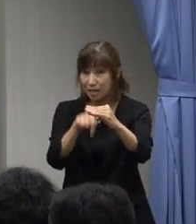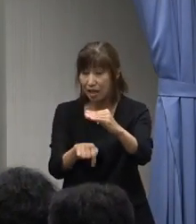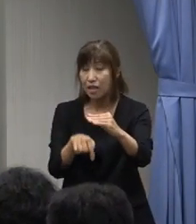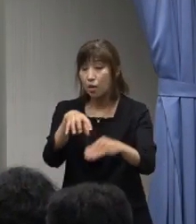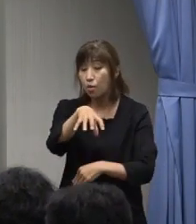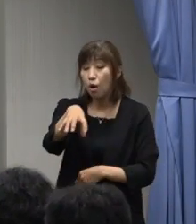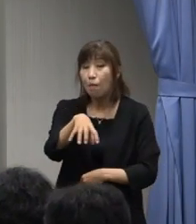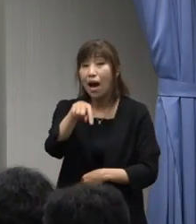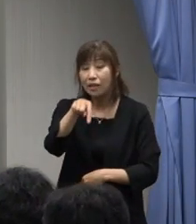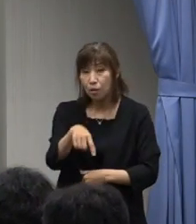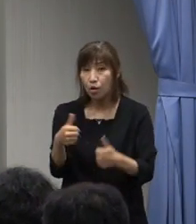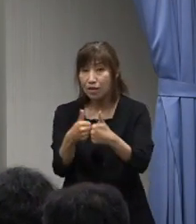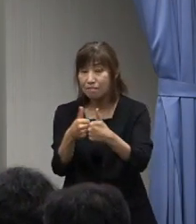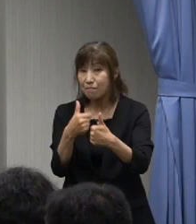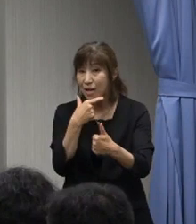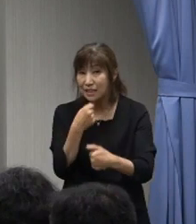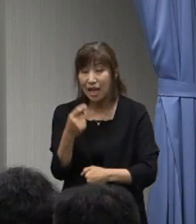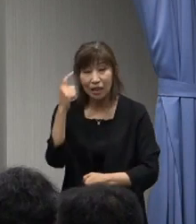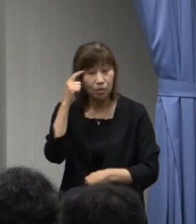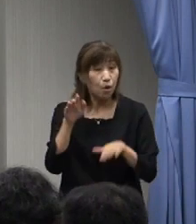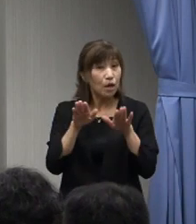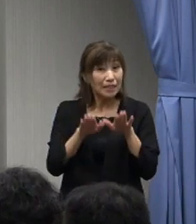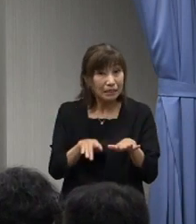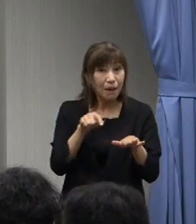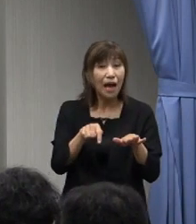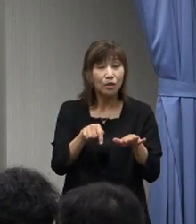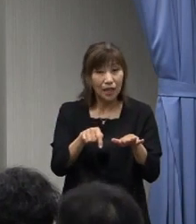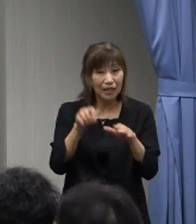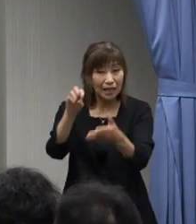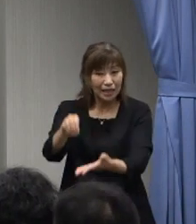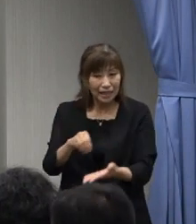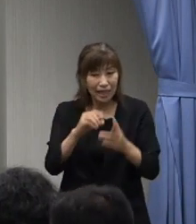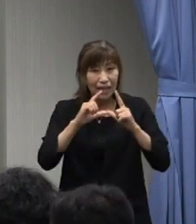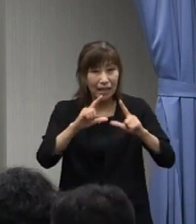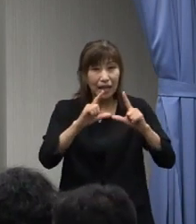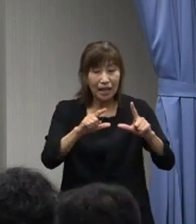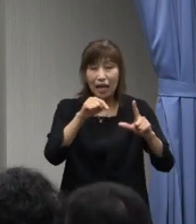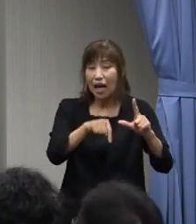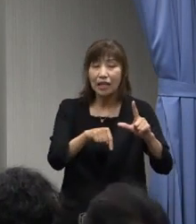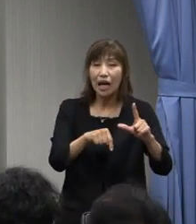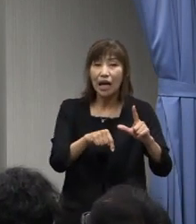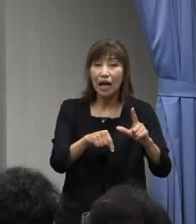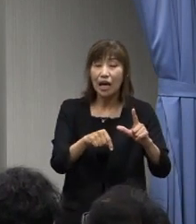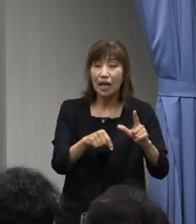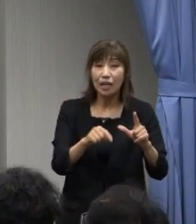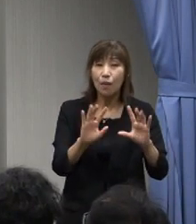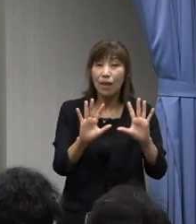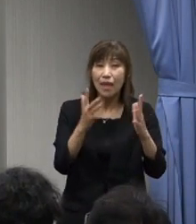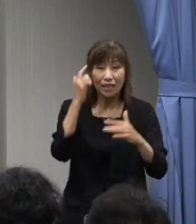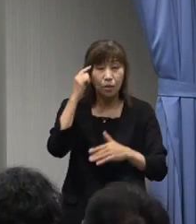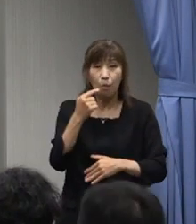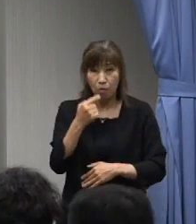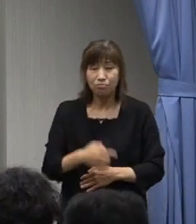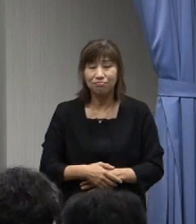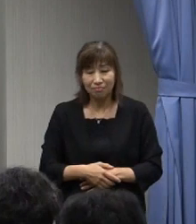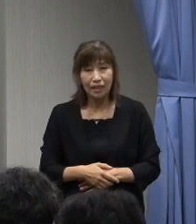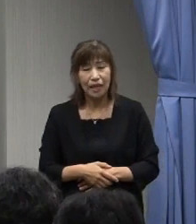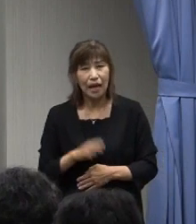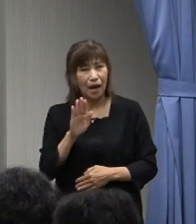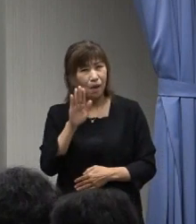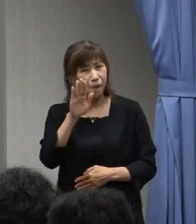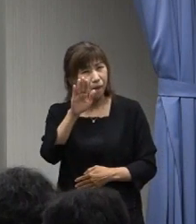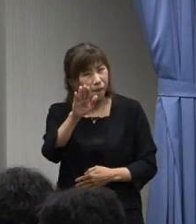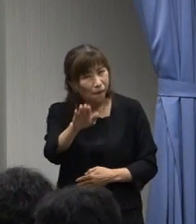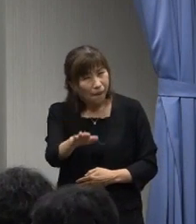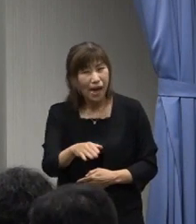思います。何か今の段階でここをこうするというのは言うものではないだろうというふうに思います。ただその大きな長い目で見たとき、